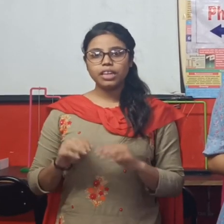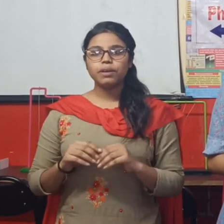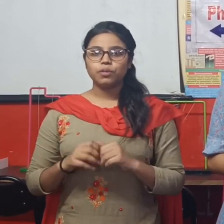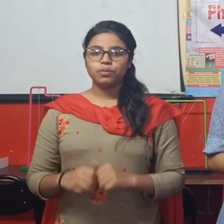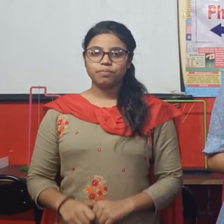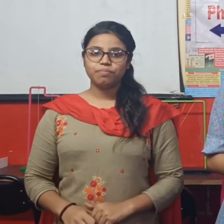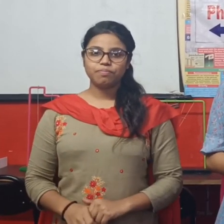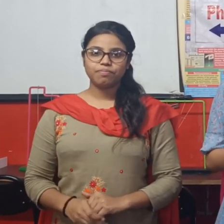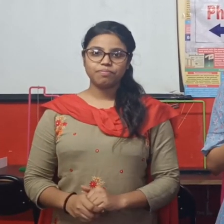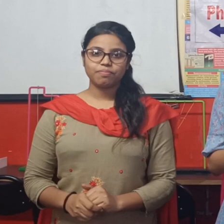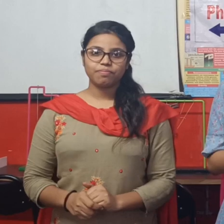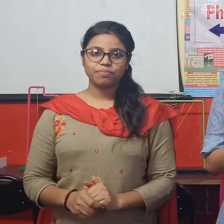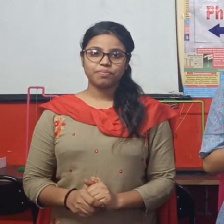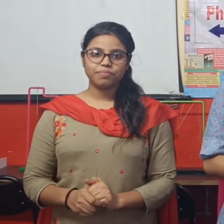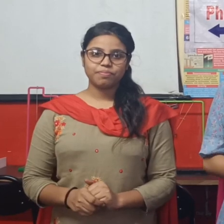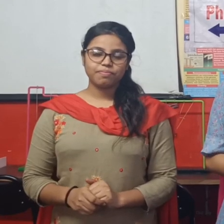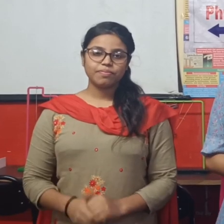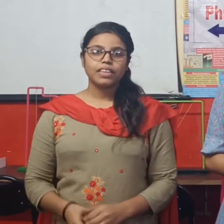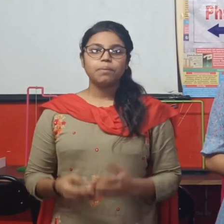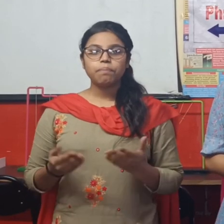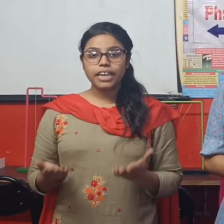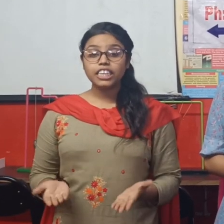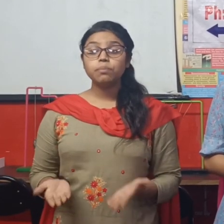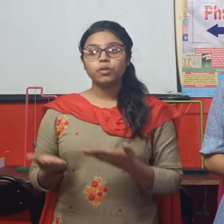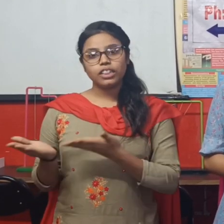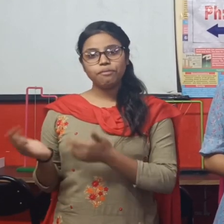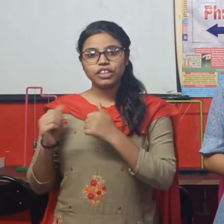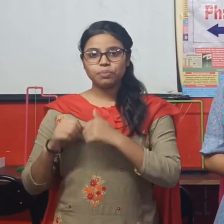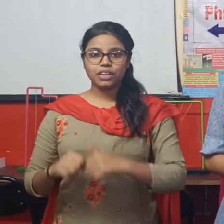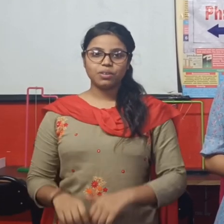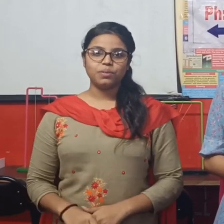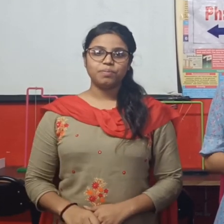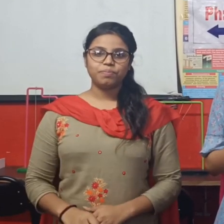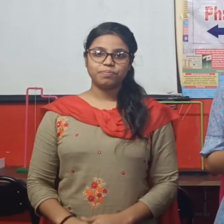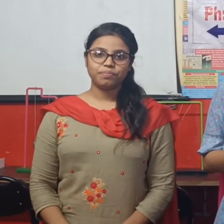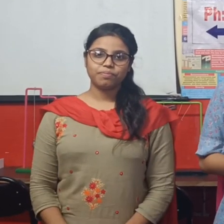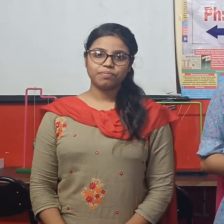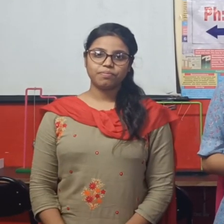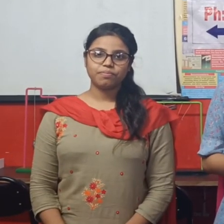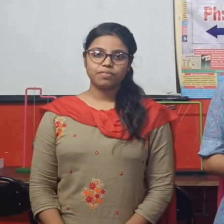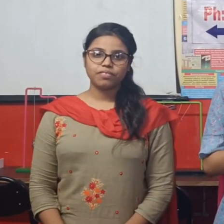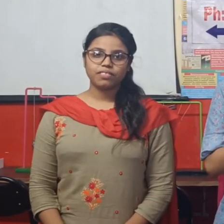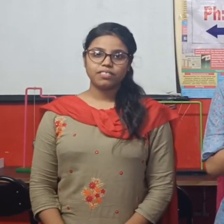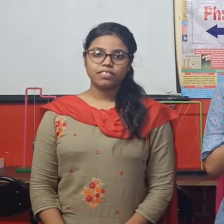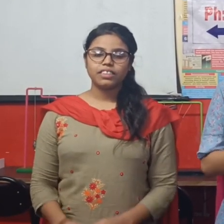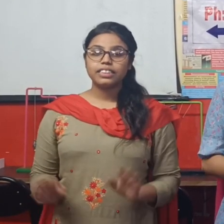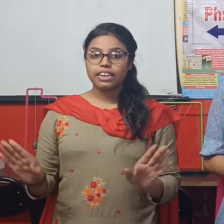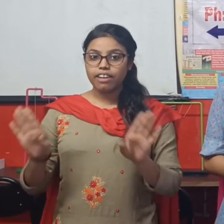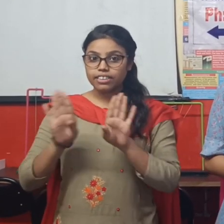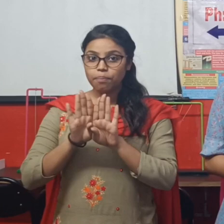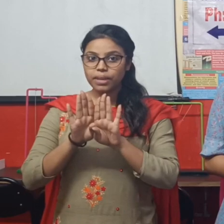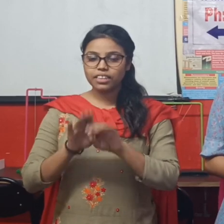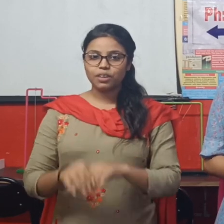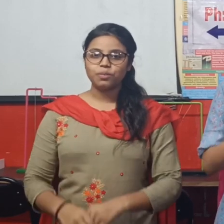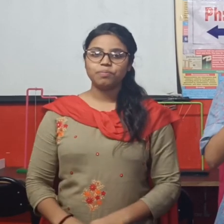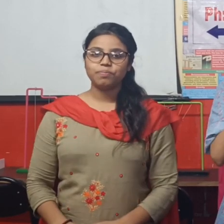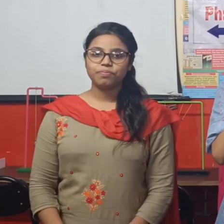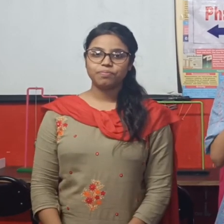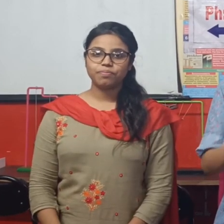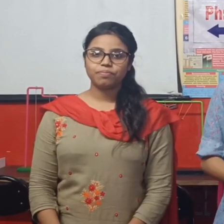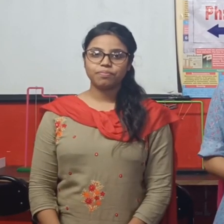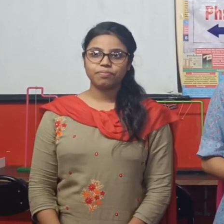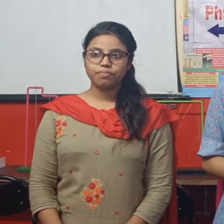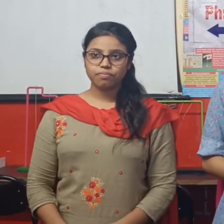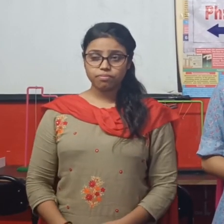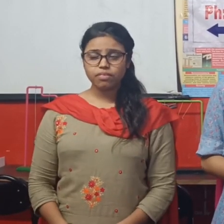की बोतलें भरो. Fill the water bottles. पानी की बोतलें फ्रिज में रखो. Keep the water bottles in fridge. दरवाजा बंद करो. Shut